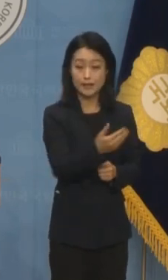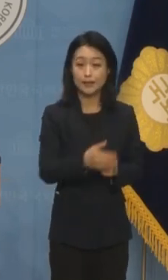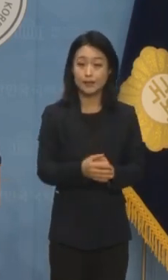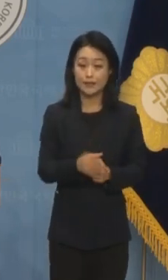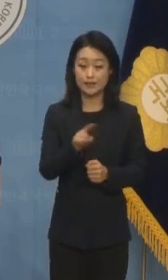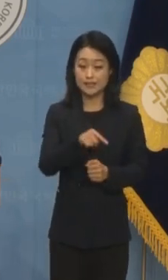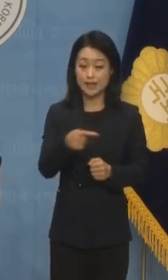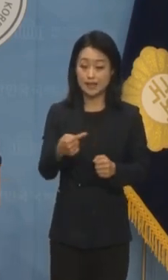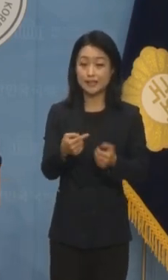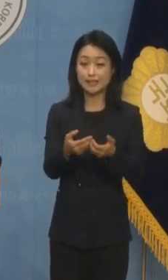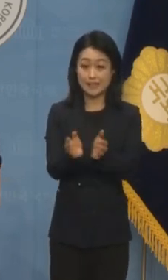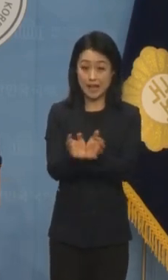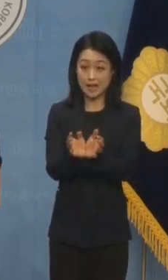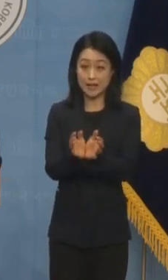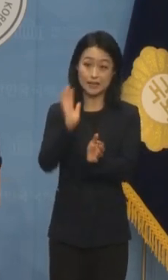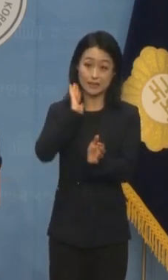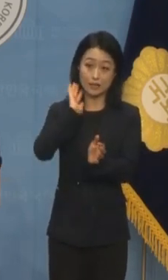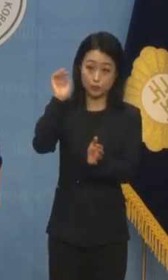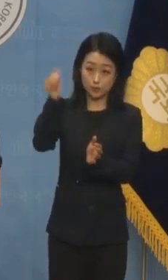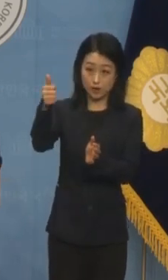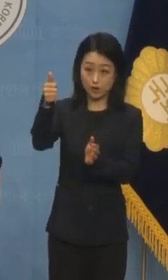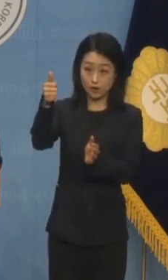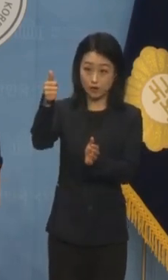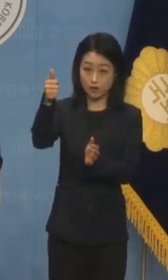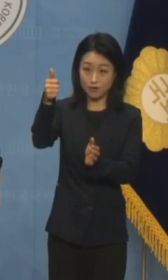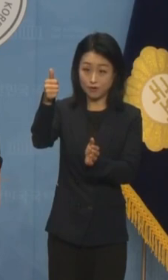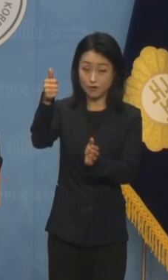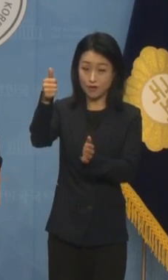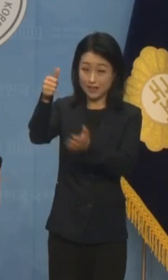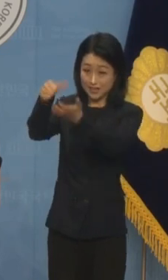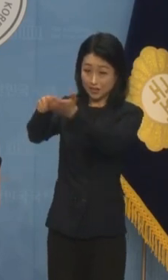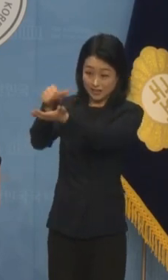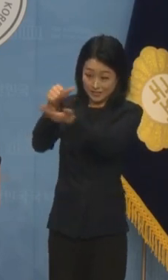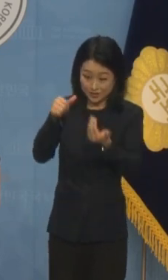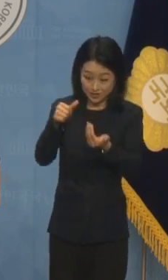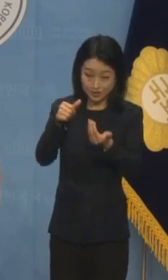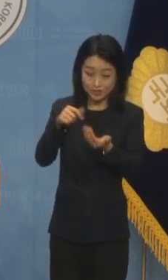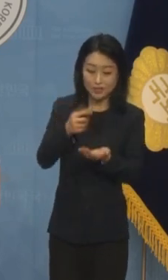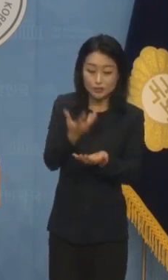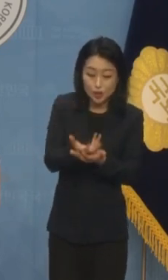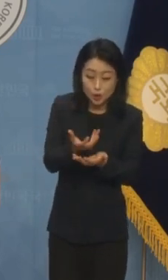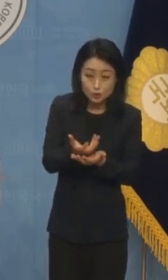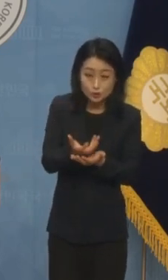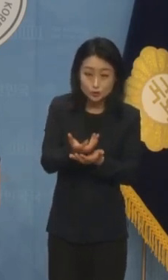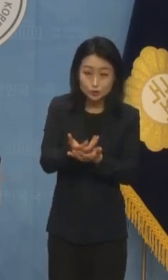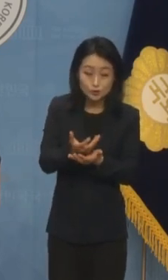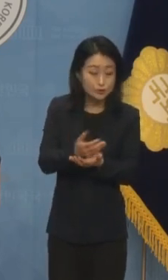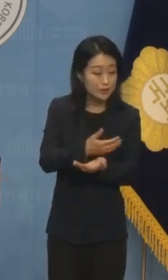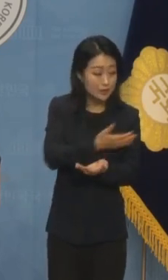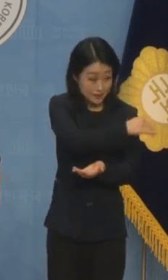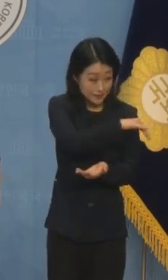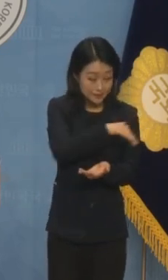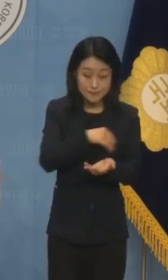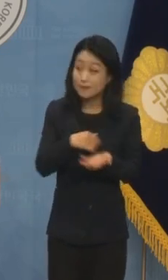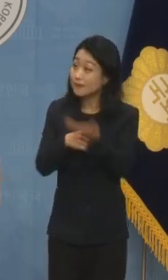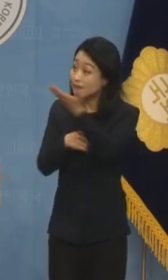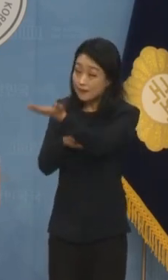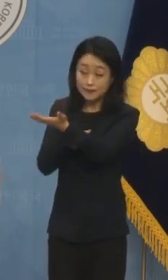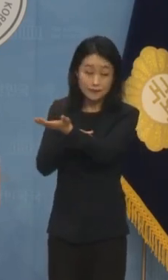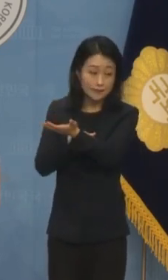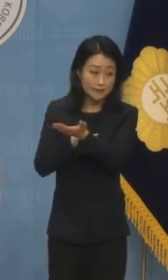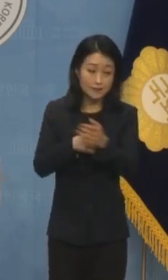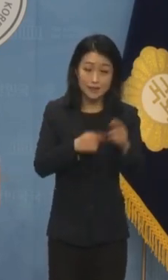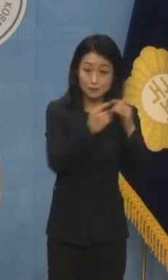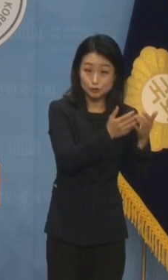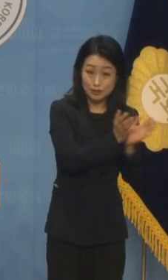1당이 대통령이 결제자 노릇을 하 결제 서류를 올리고 싶습니까라고 답하여 민주당이